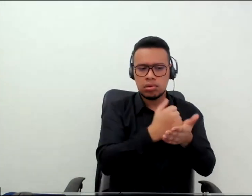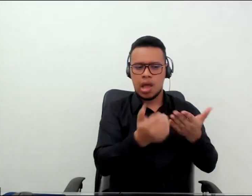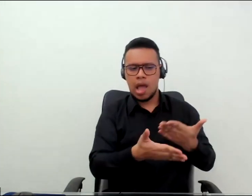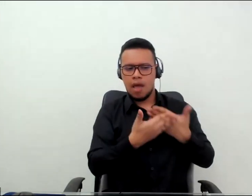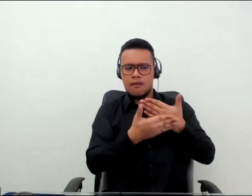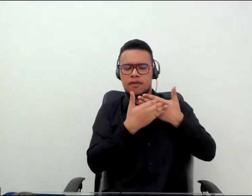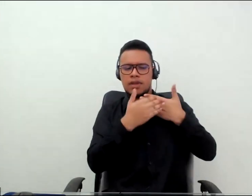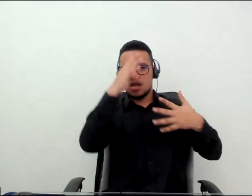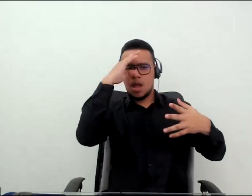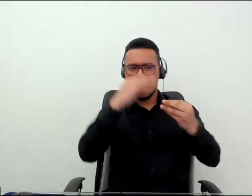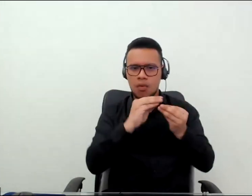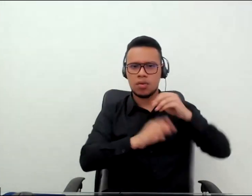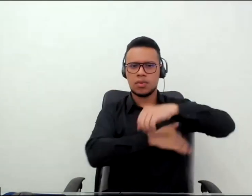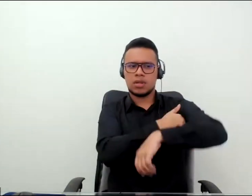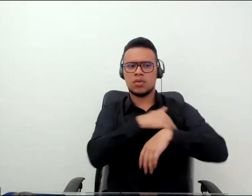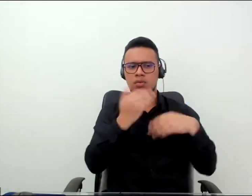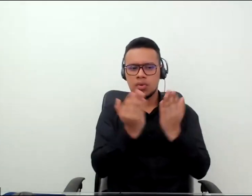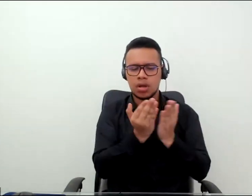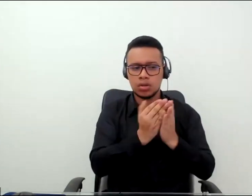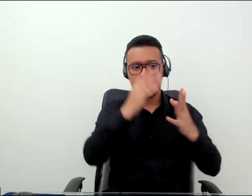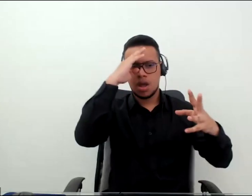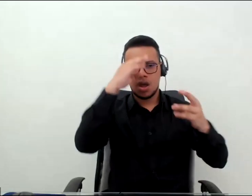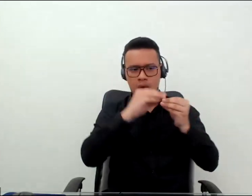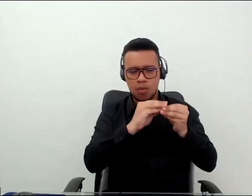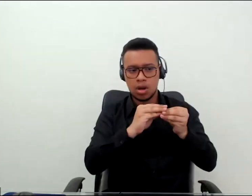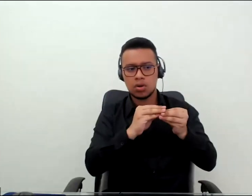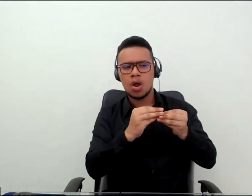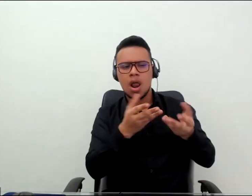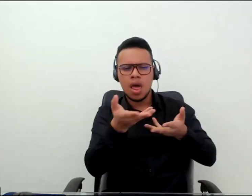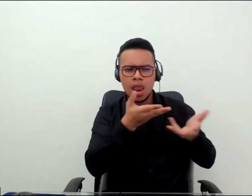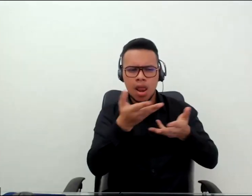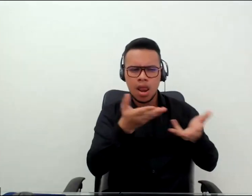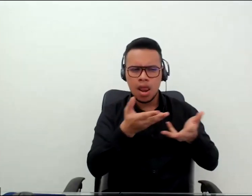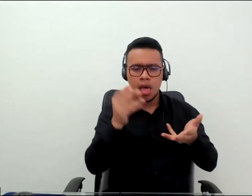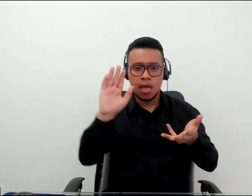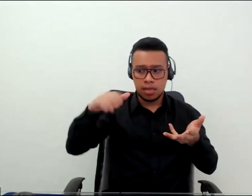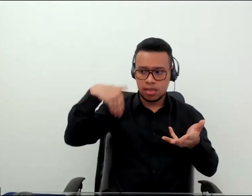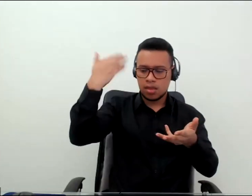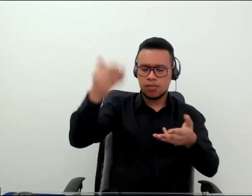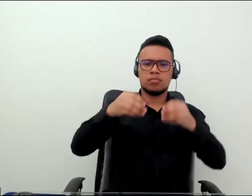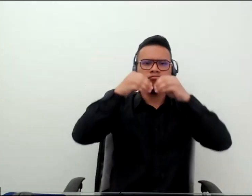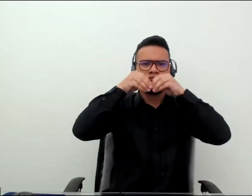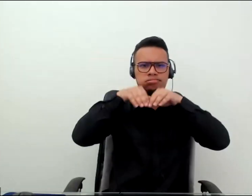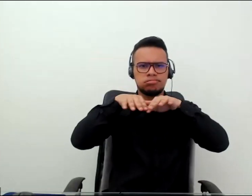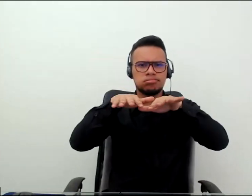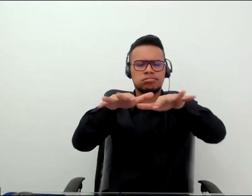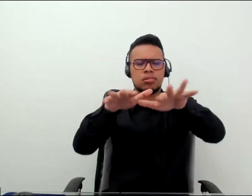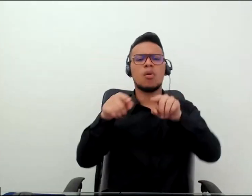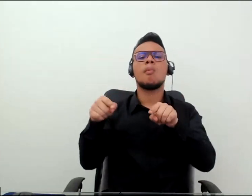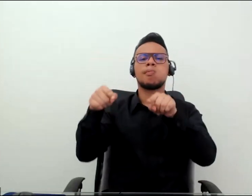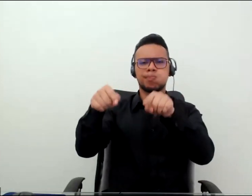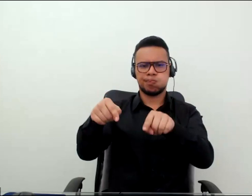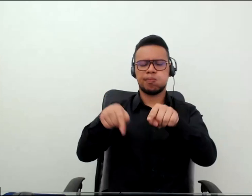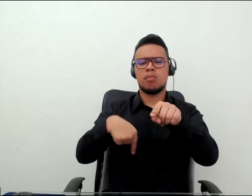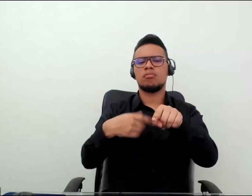y acuerdos con el Ministerio de Educación nacional estaremos informando en todos nuestros canales oficiales de la